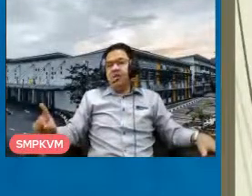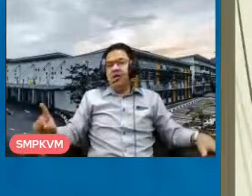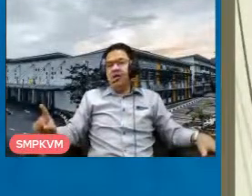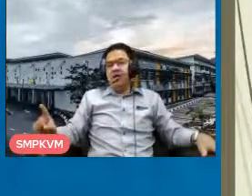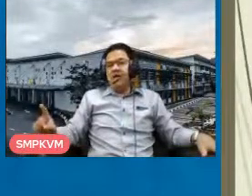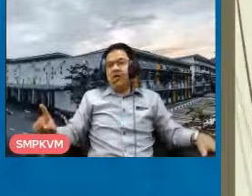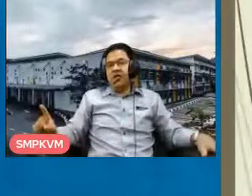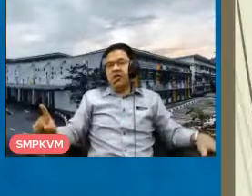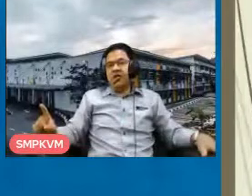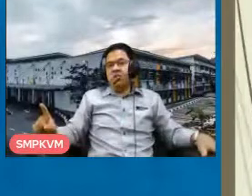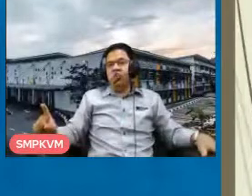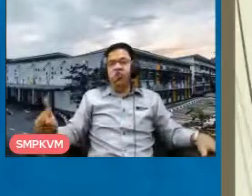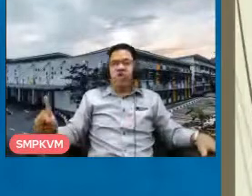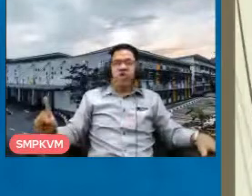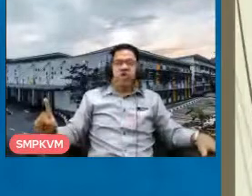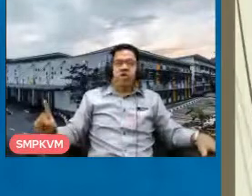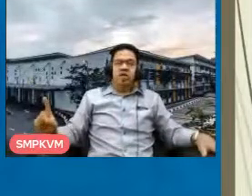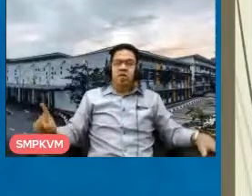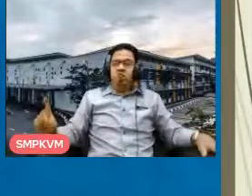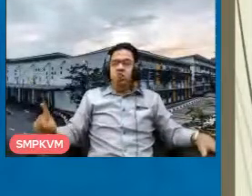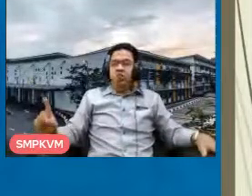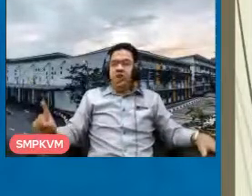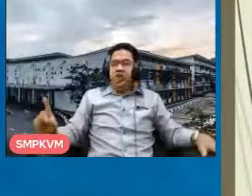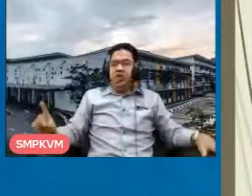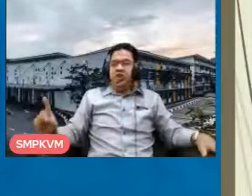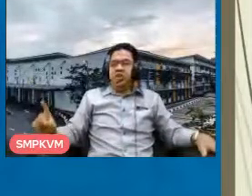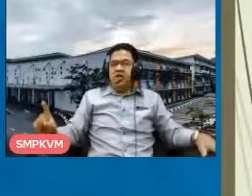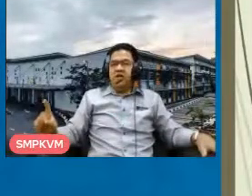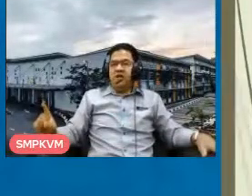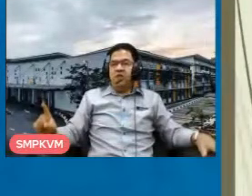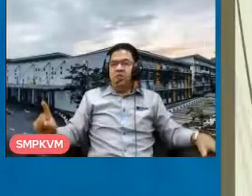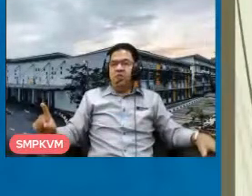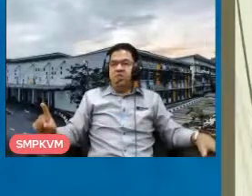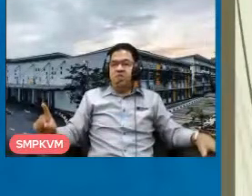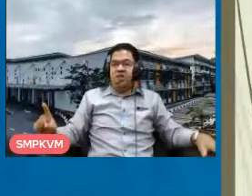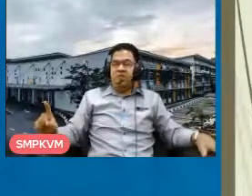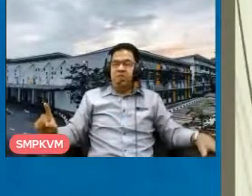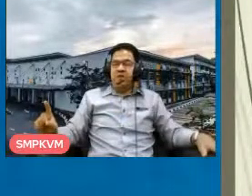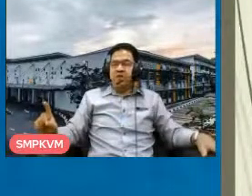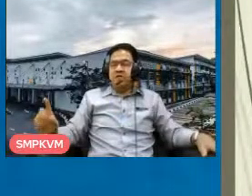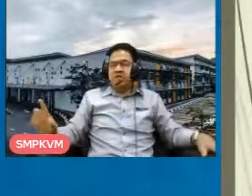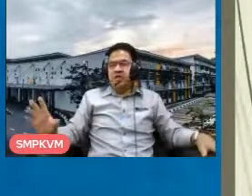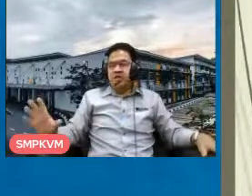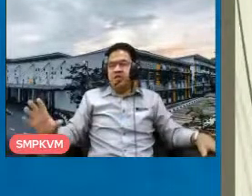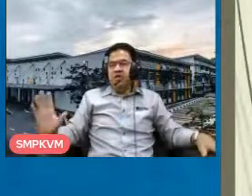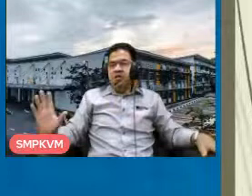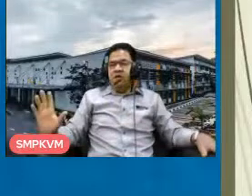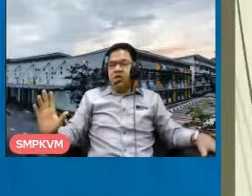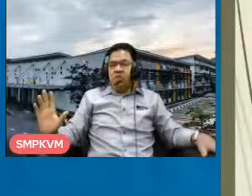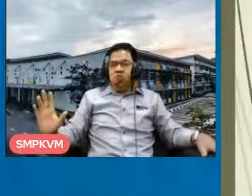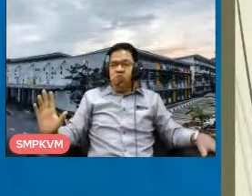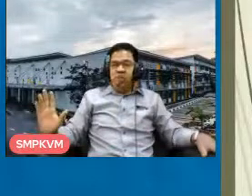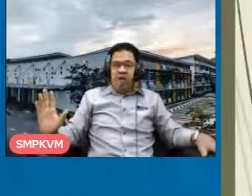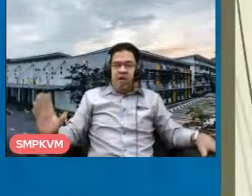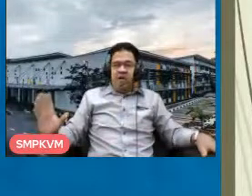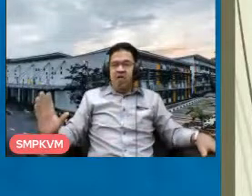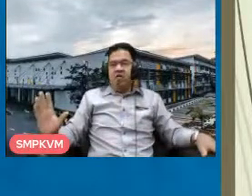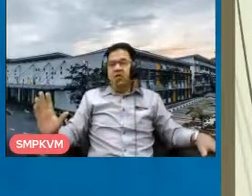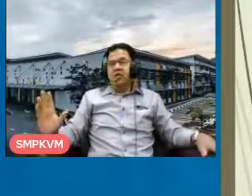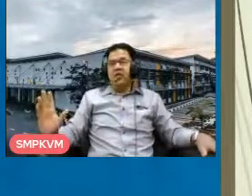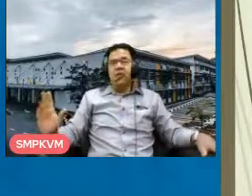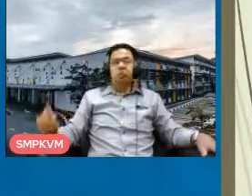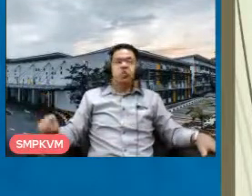akan dibekalkan dengan buku ini buku pjkk ini record istirani ejge ini kamu dapat